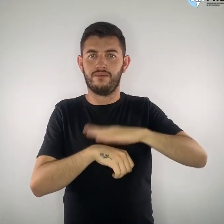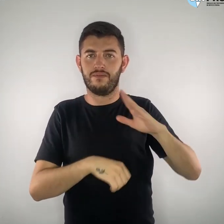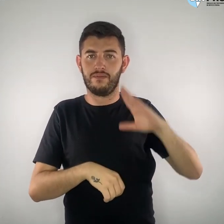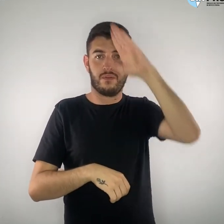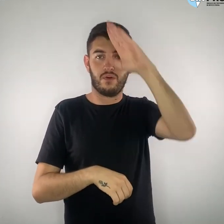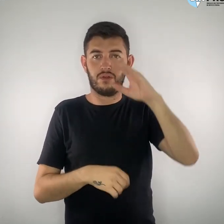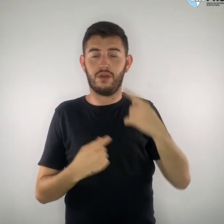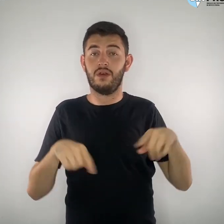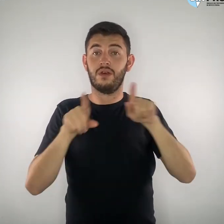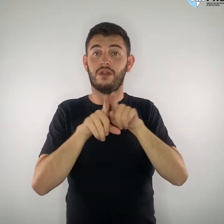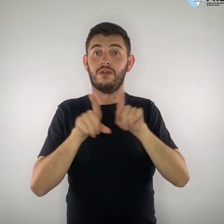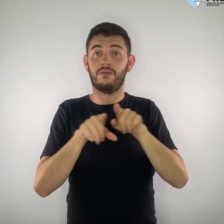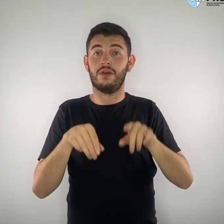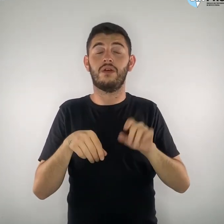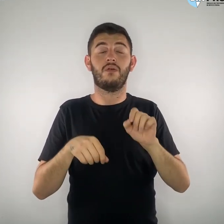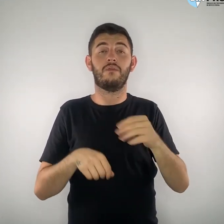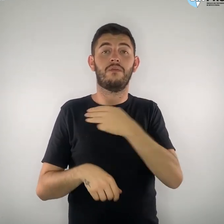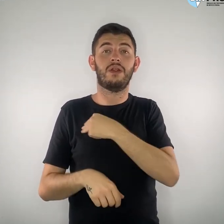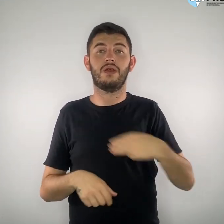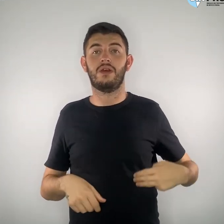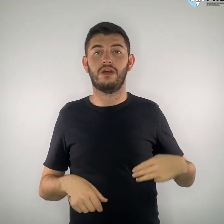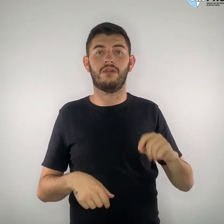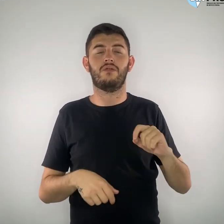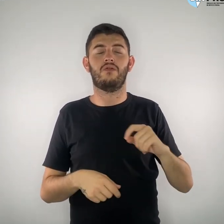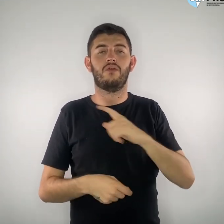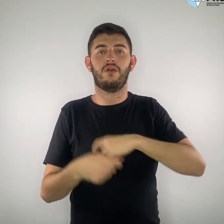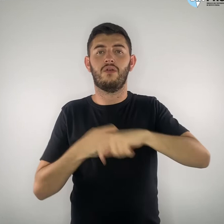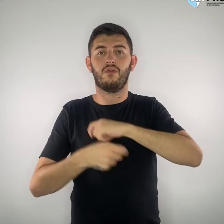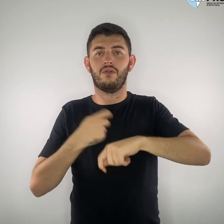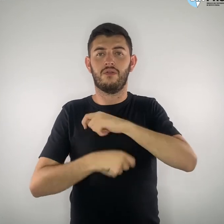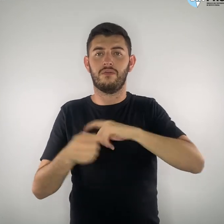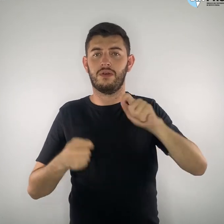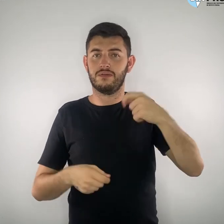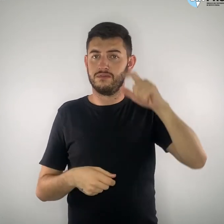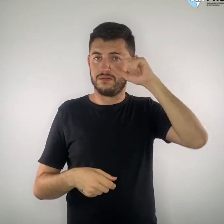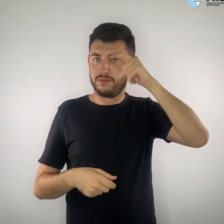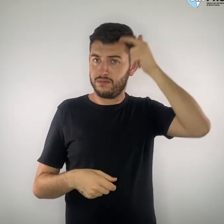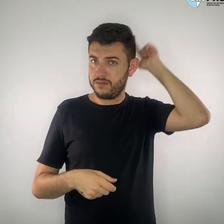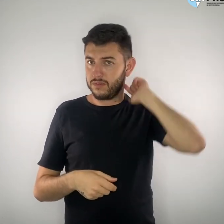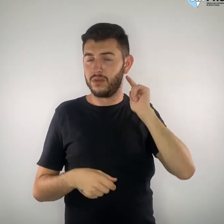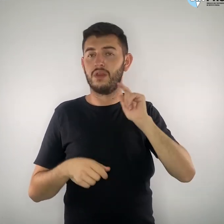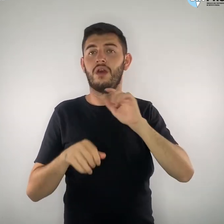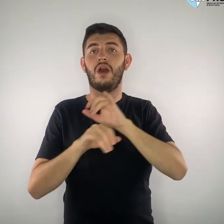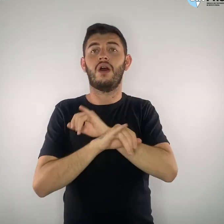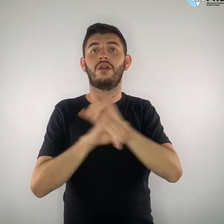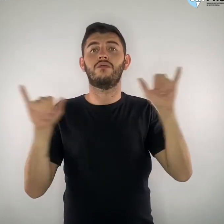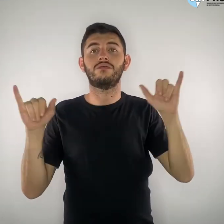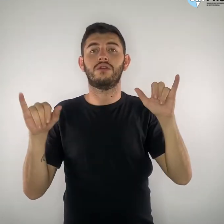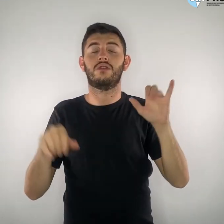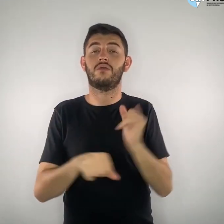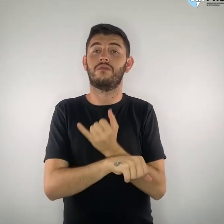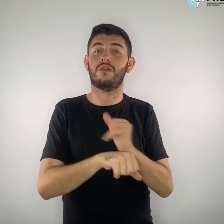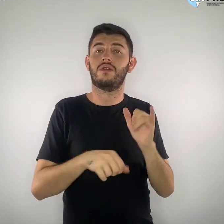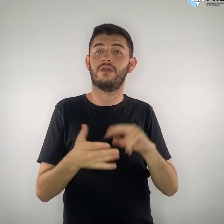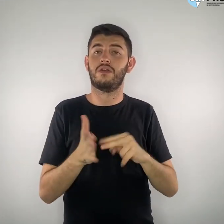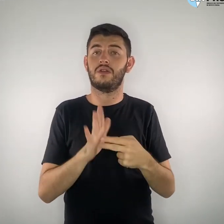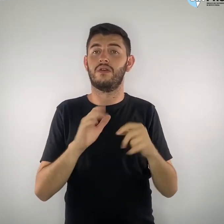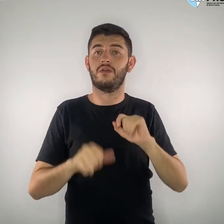e seu ministro da Economia, Paulo Guedes. Anunciada como uma forma de modernizar o serviço